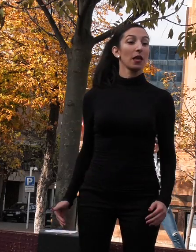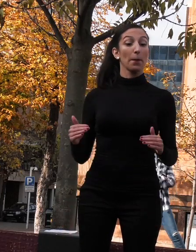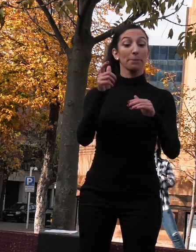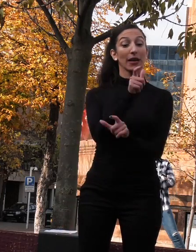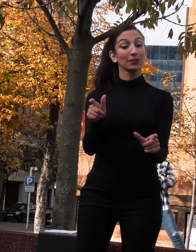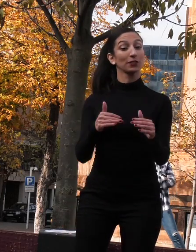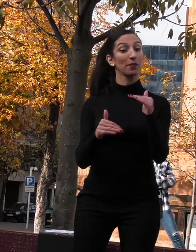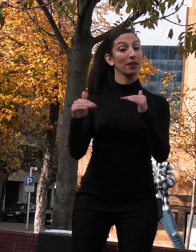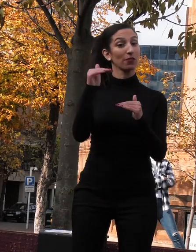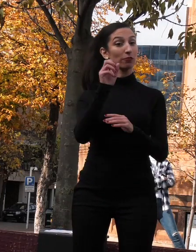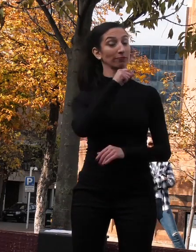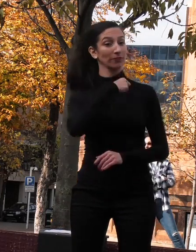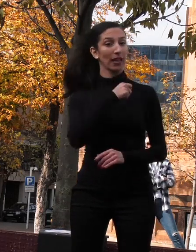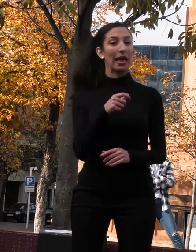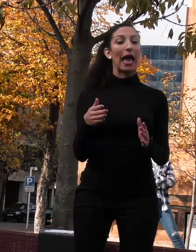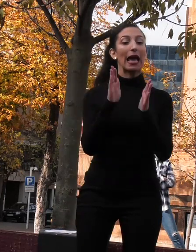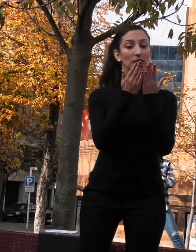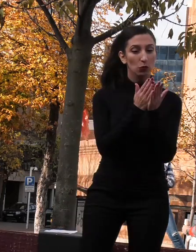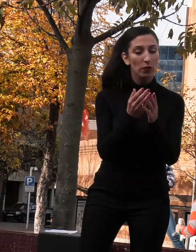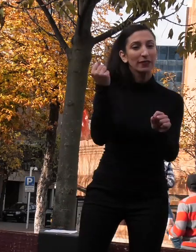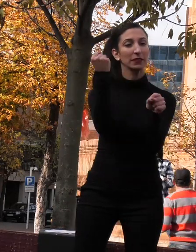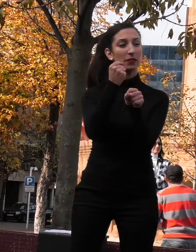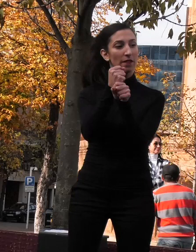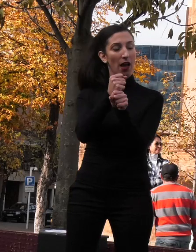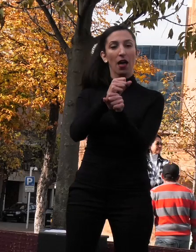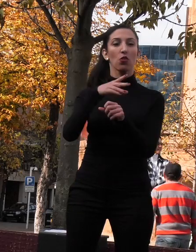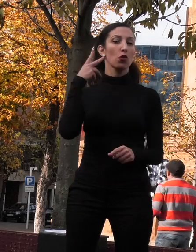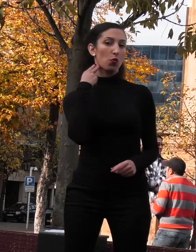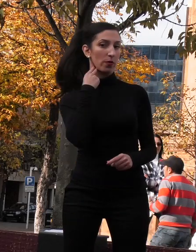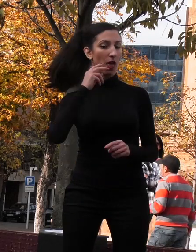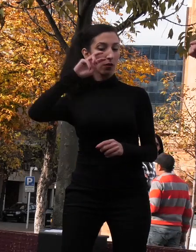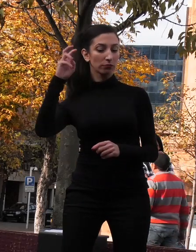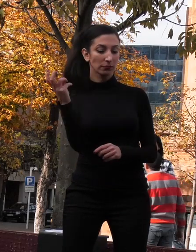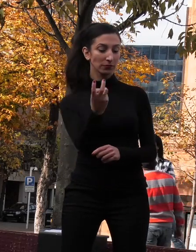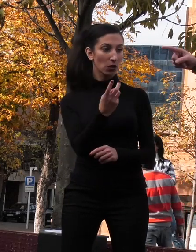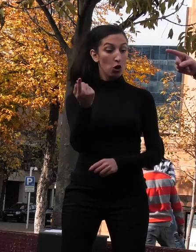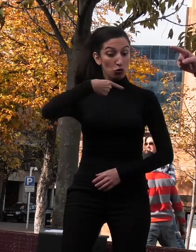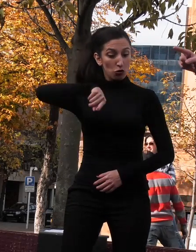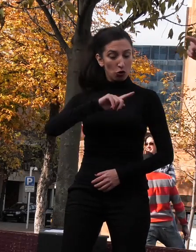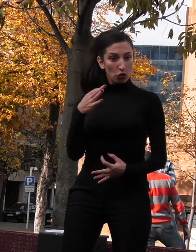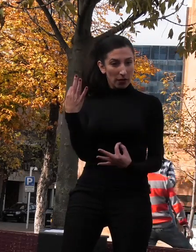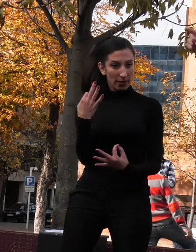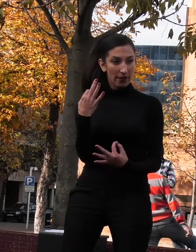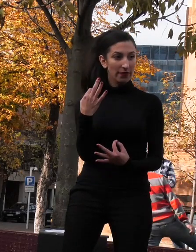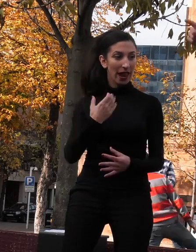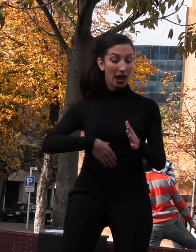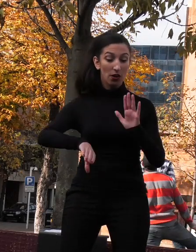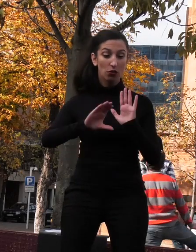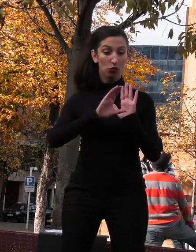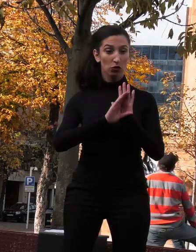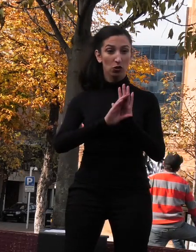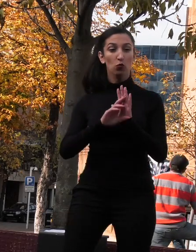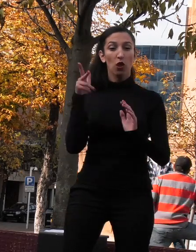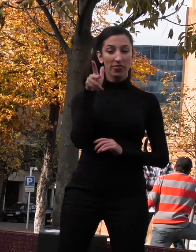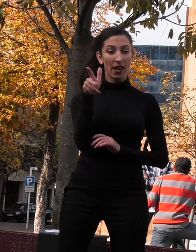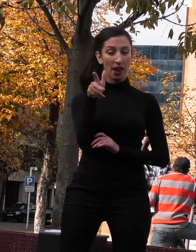mayores, estudiantes, trabajadores, jubilados, tenemos el deber de defender el Estado de